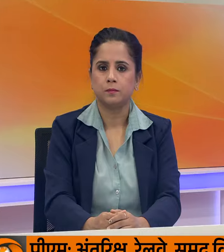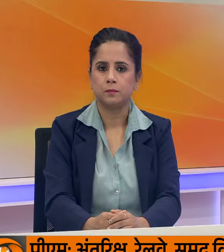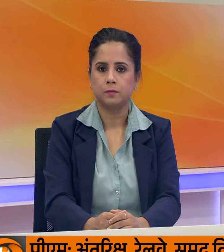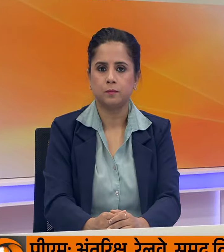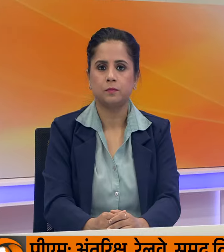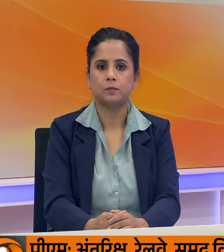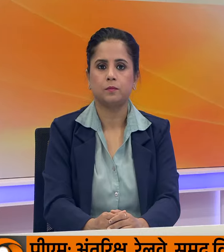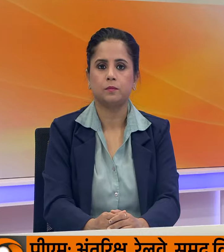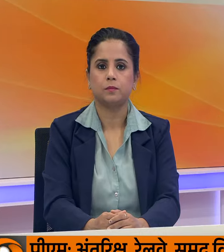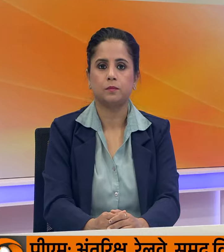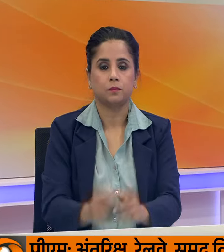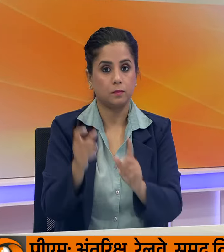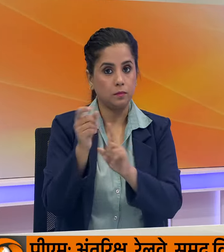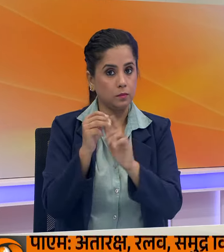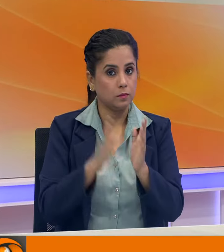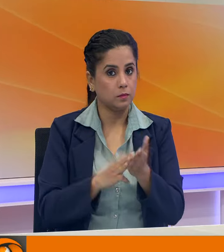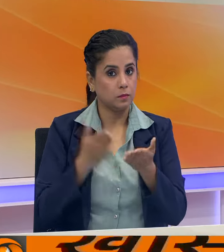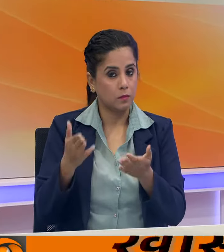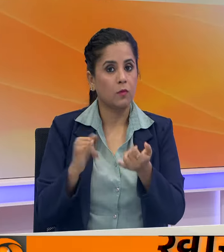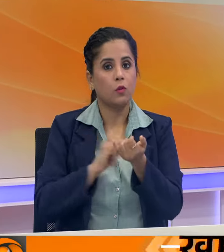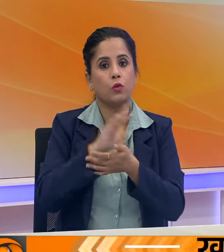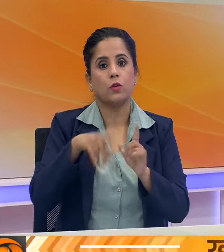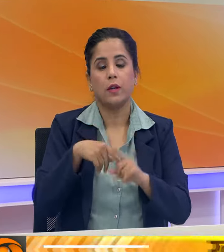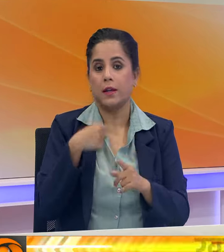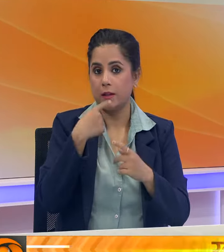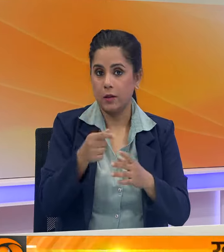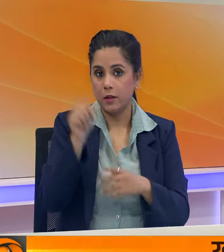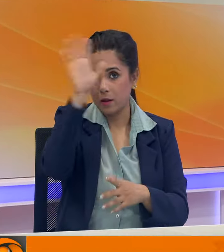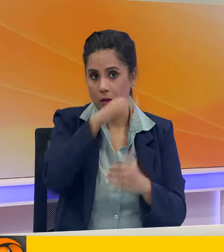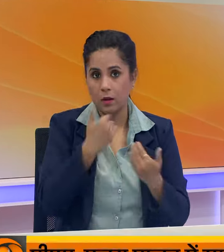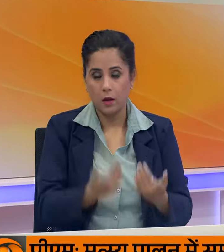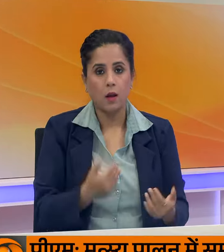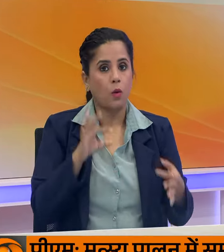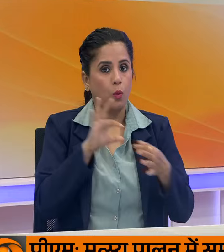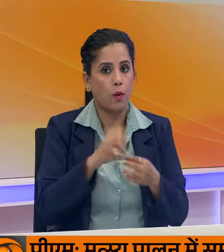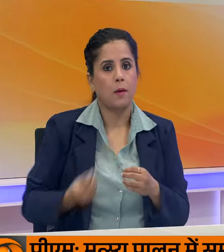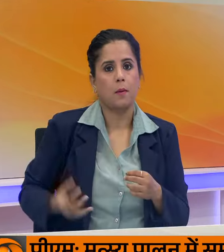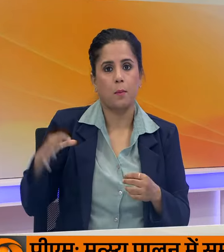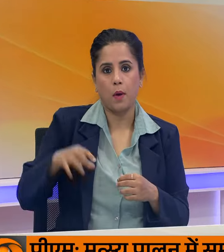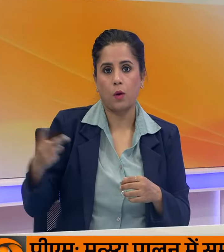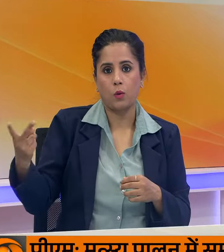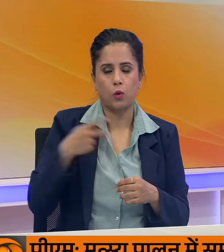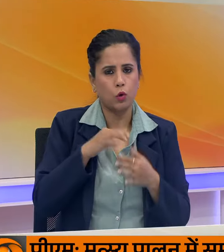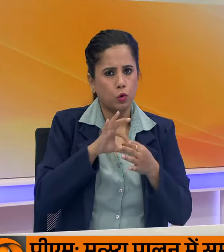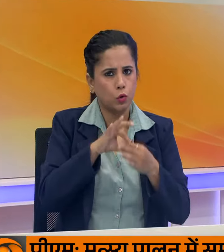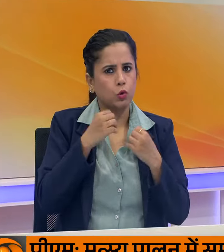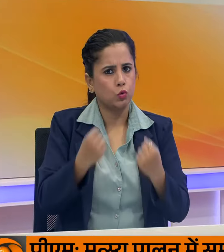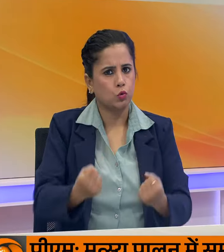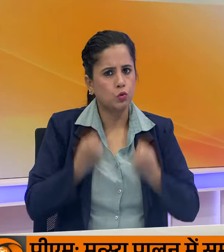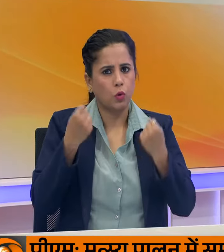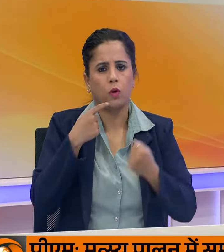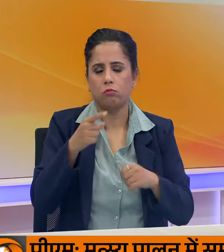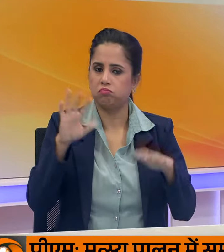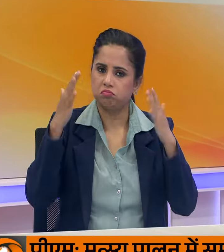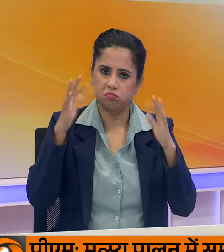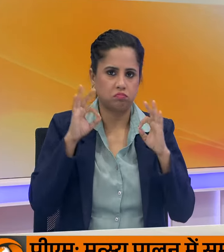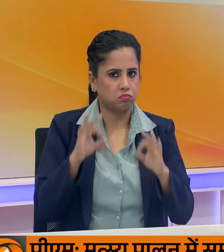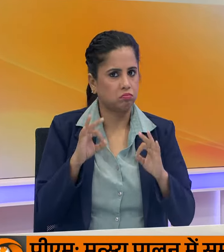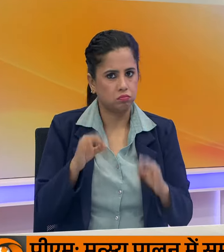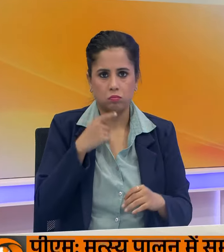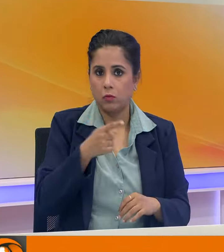है और प्रधानमंत्री शेख हसीना ने भारत के साथ बांग्लादेश के मजबूत होते रिश्तों की सराहना